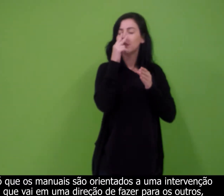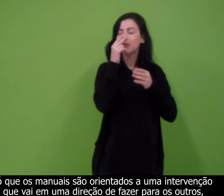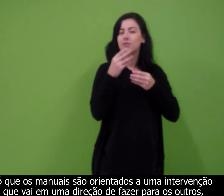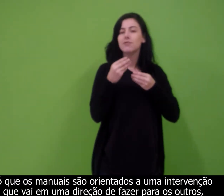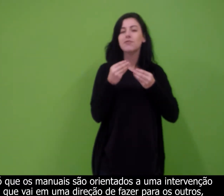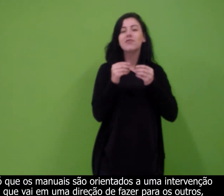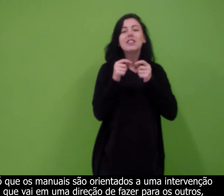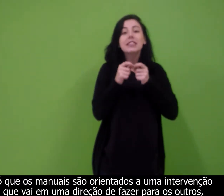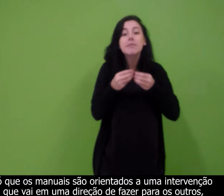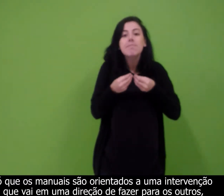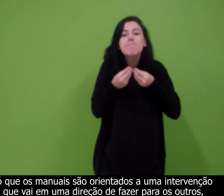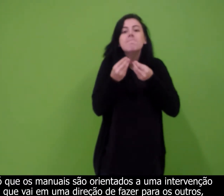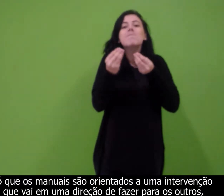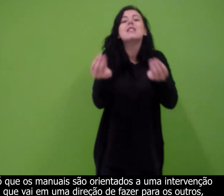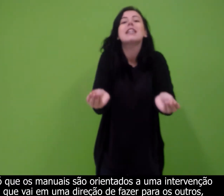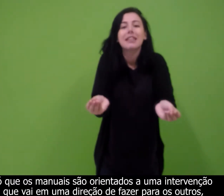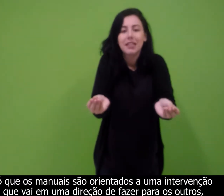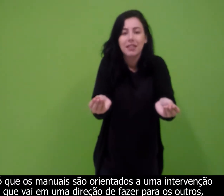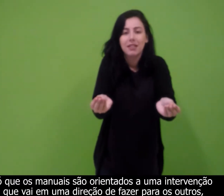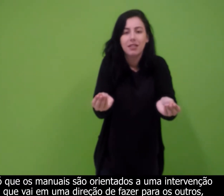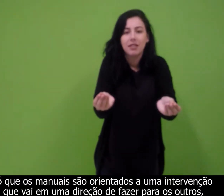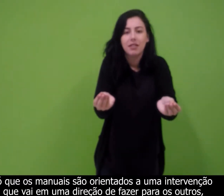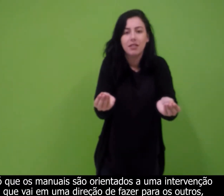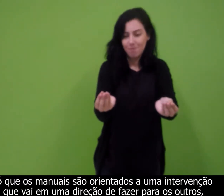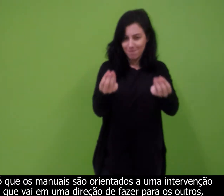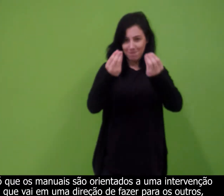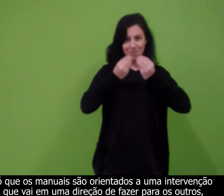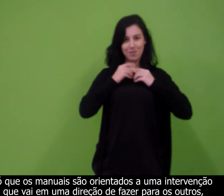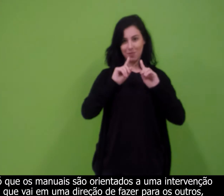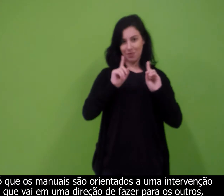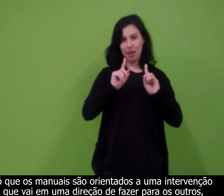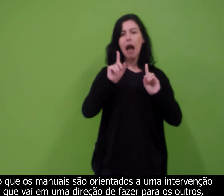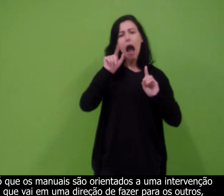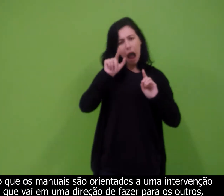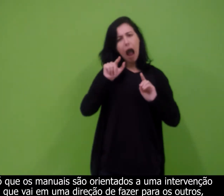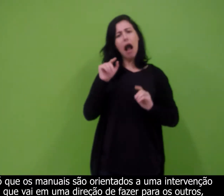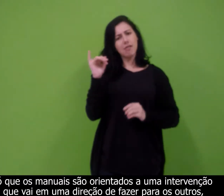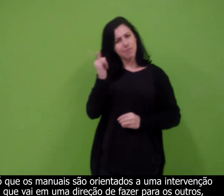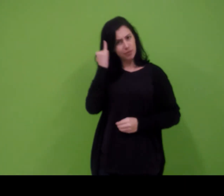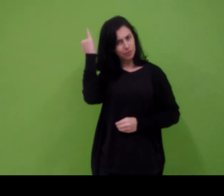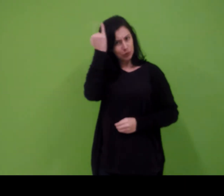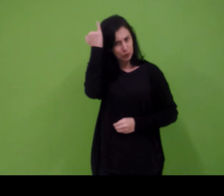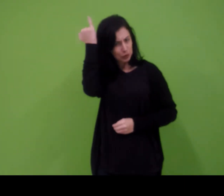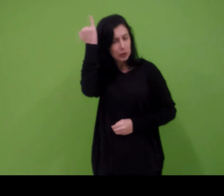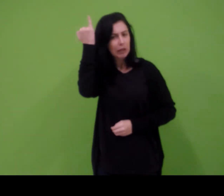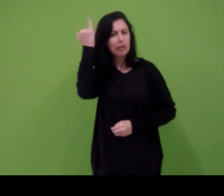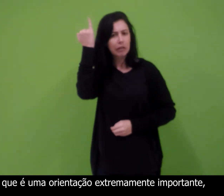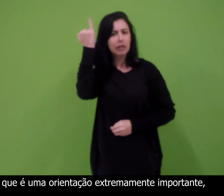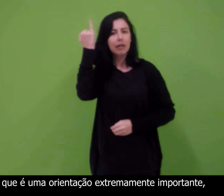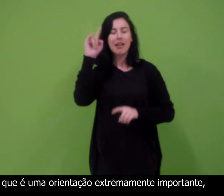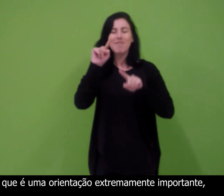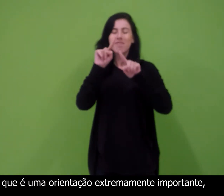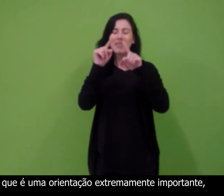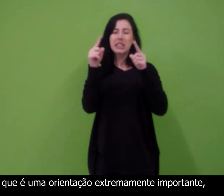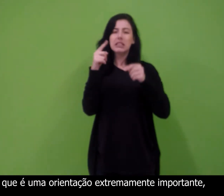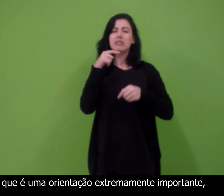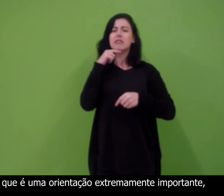uma intervenção que vai numa direção de fazer para os outros, que é uma orientação